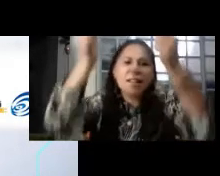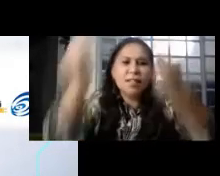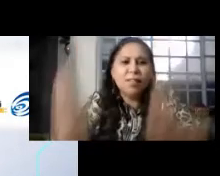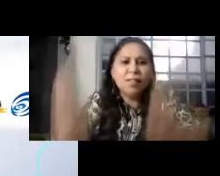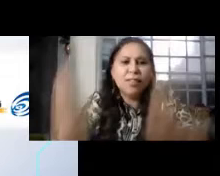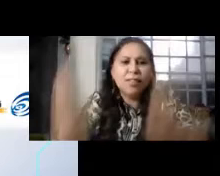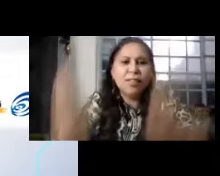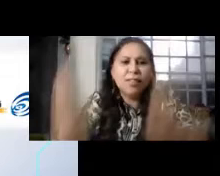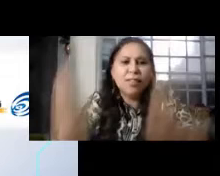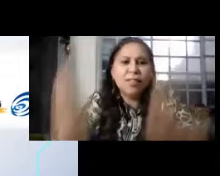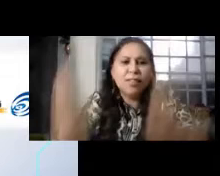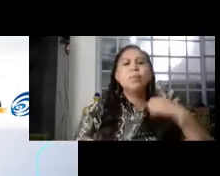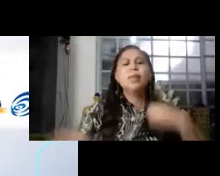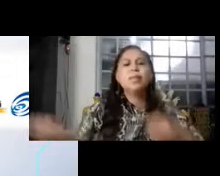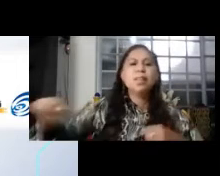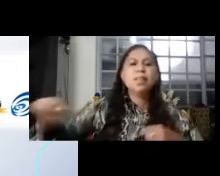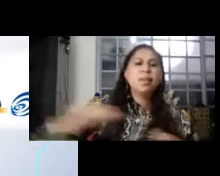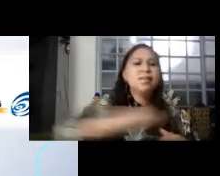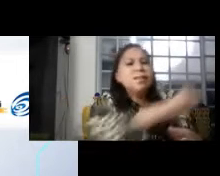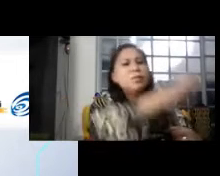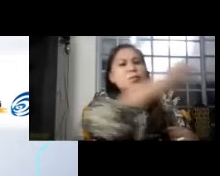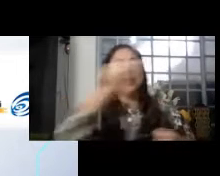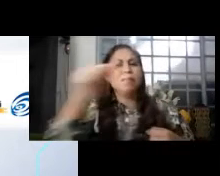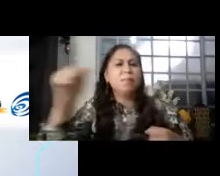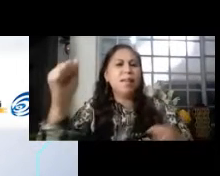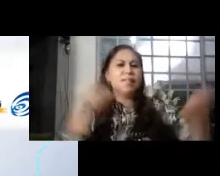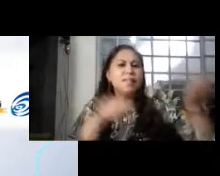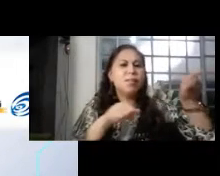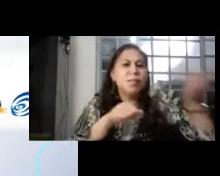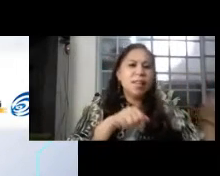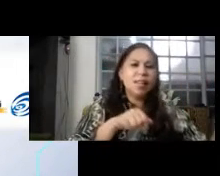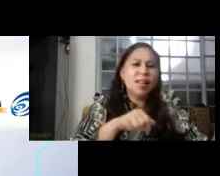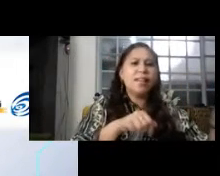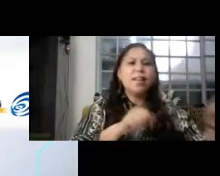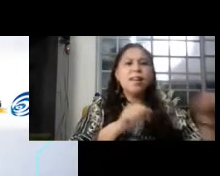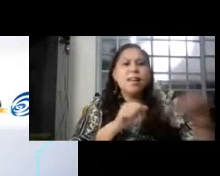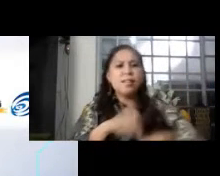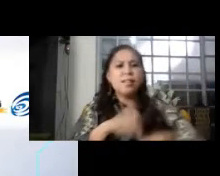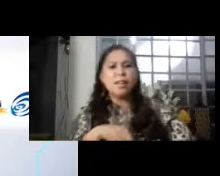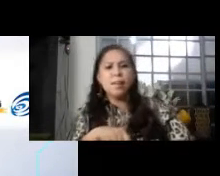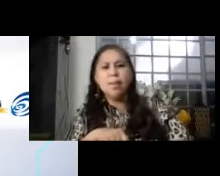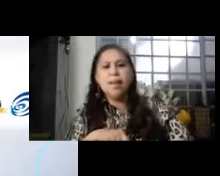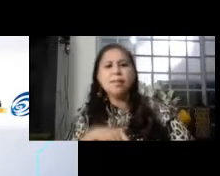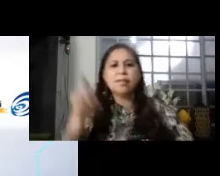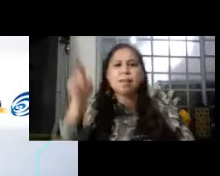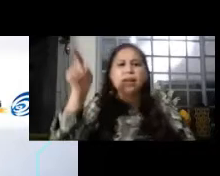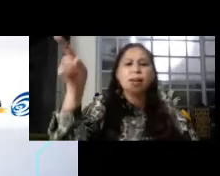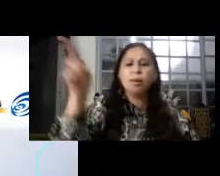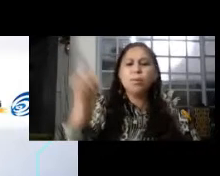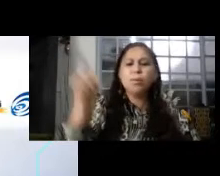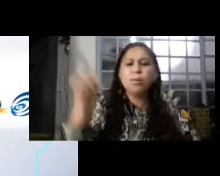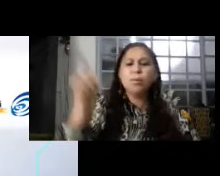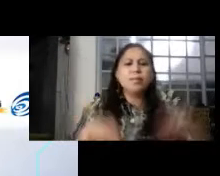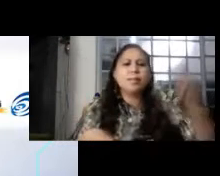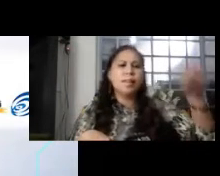numa cadeira ou então sai passeando com o menino pela casa dizendo, ó, isso aqui é cadeira, isso aqui é mesa, isso aqui é